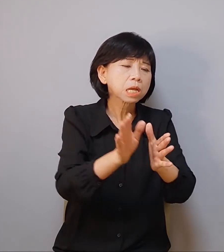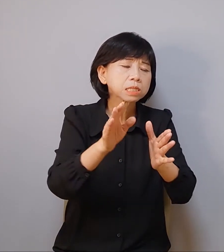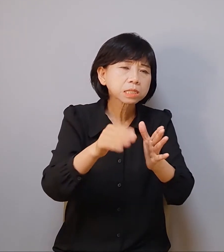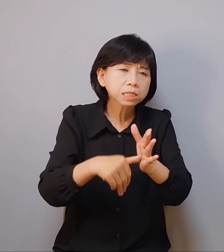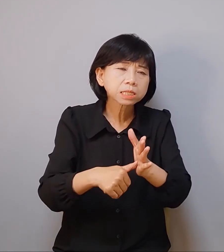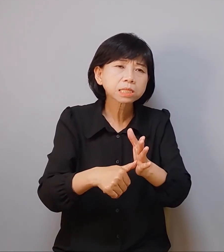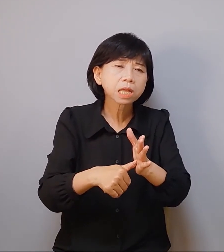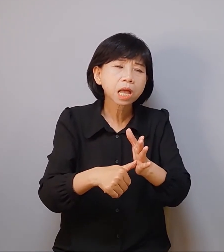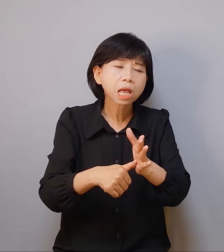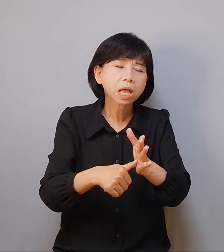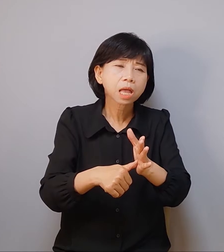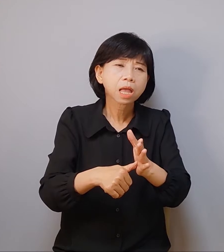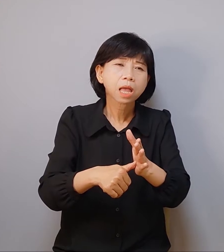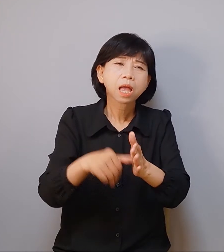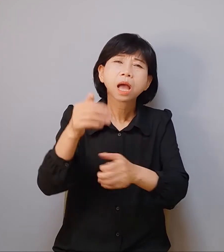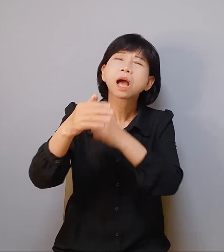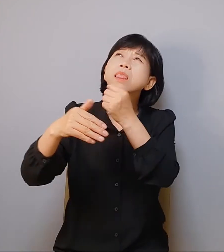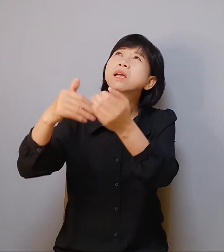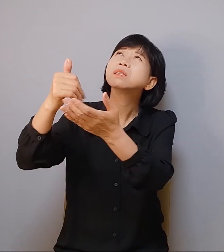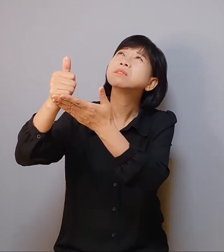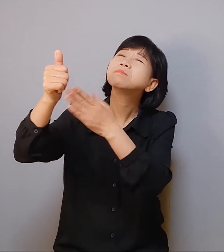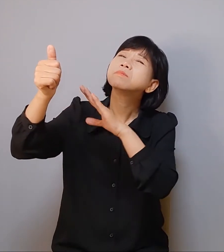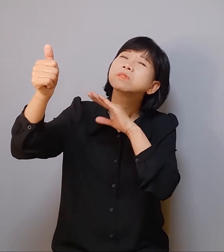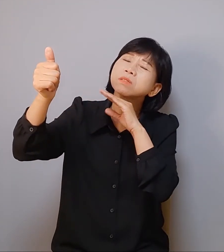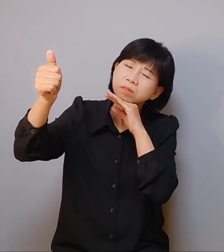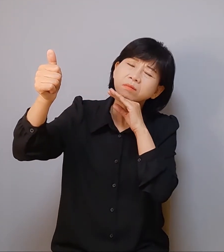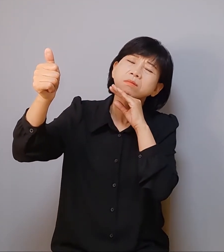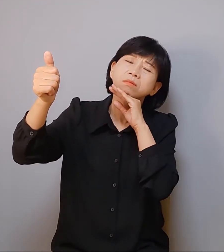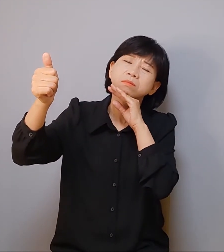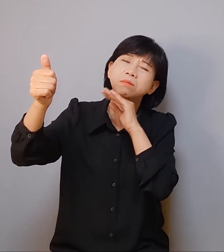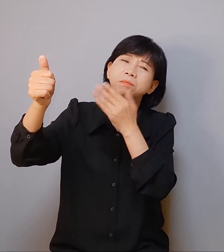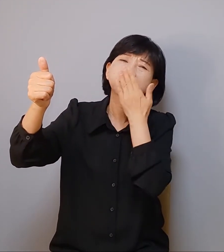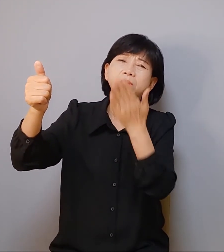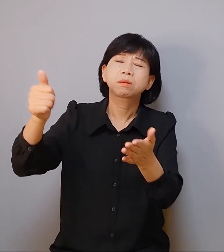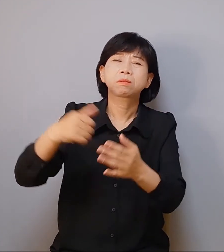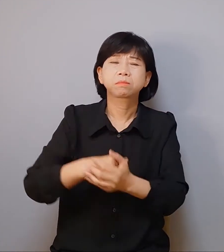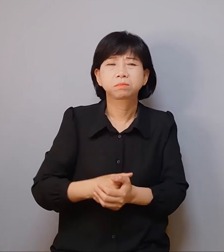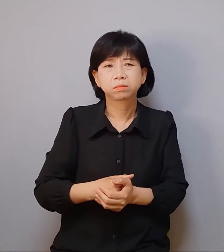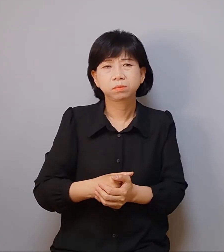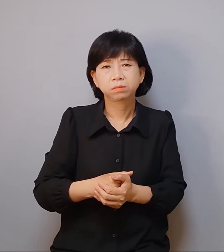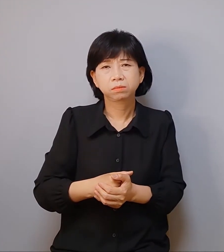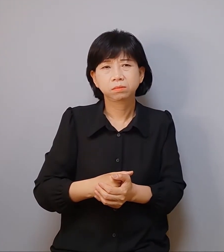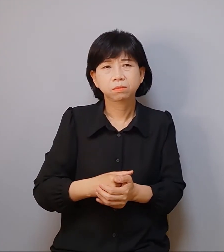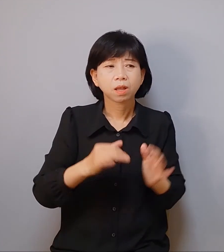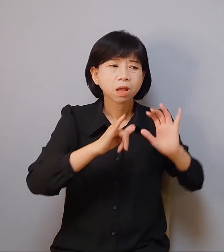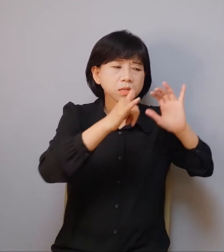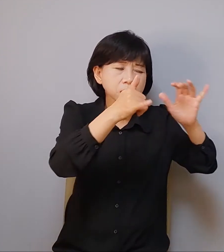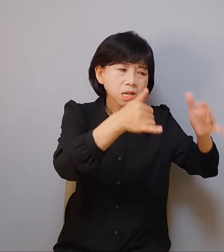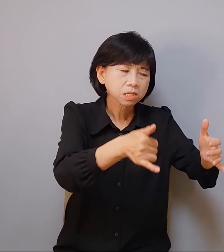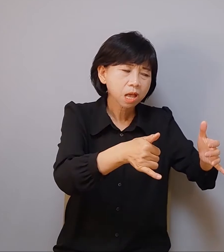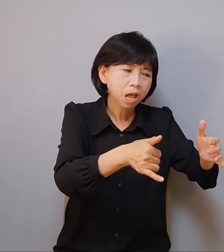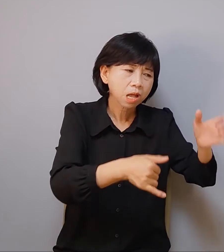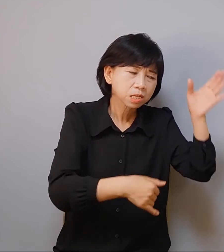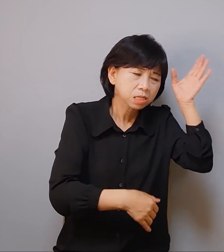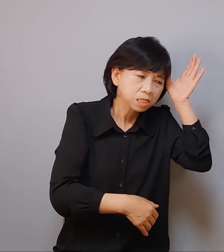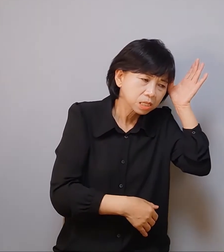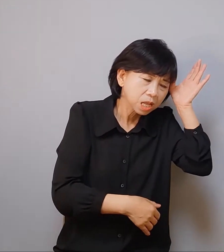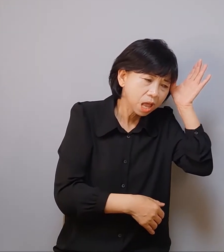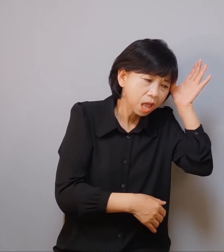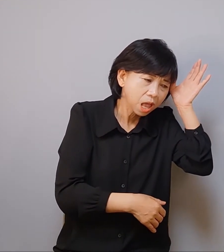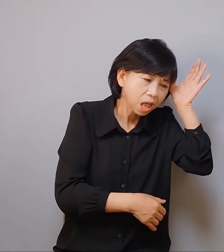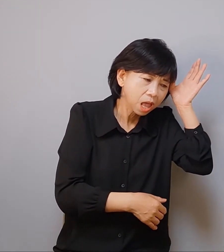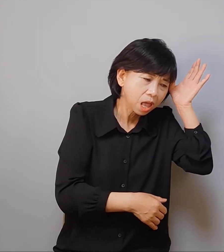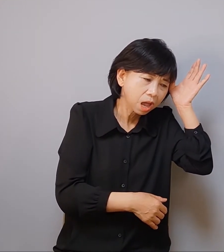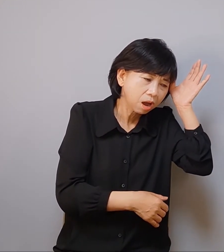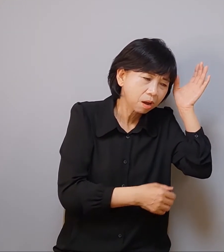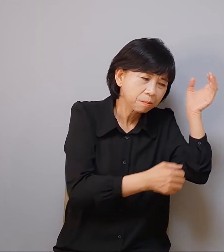분을 기다릴 수 있습니다. 뭔가 세상에서 가치를 두고 기대했던 거, 원했던 거,